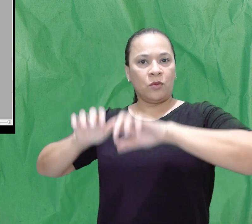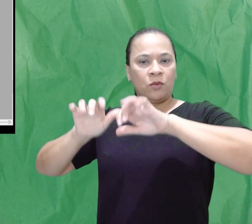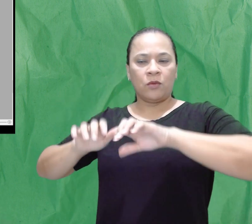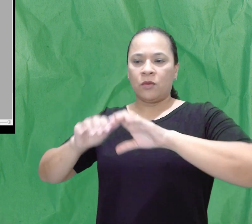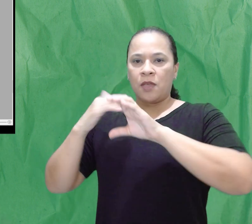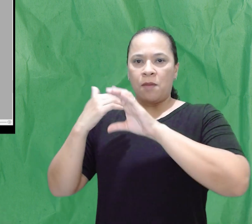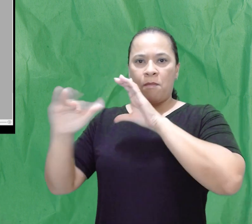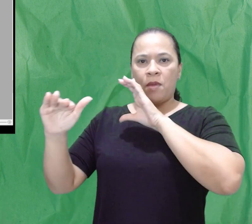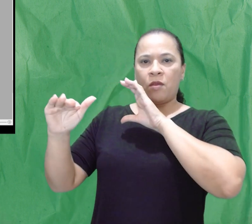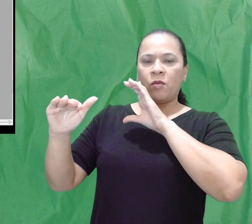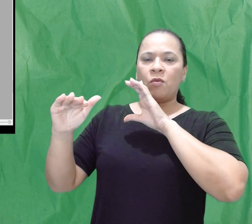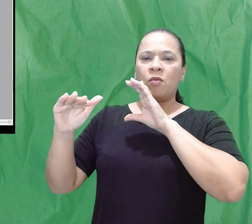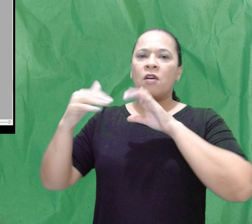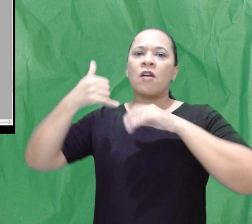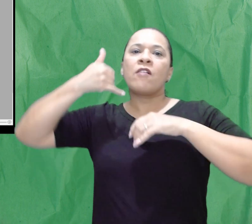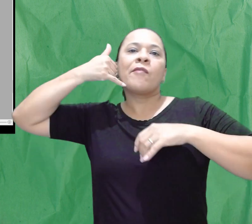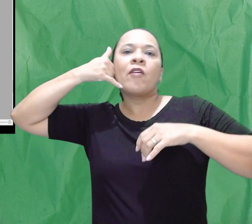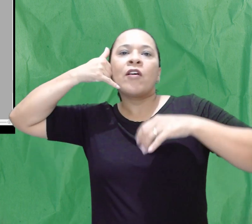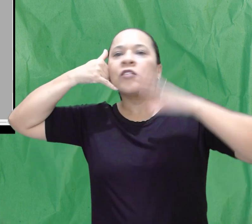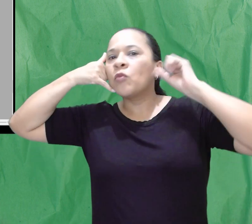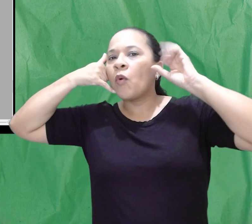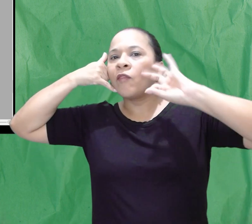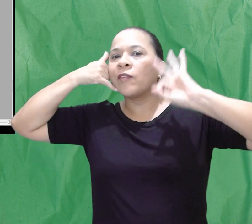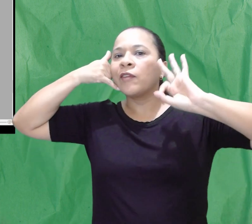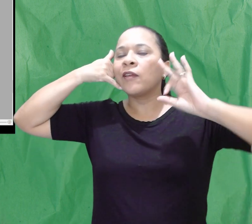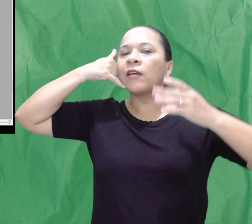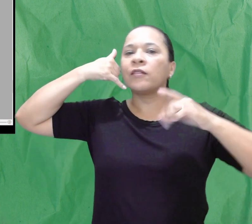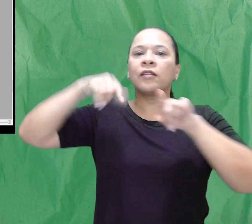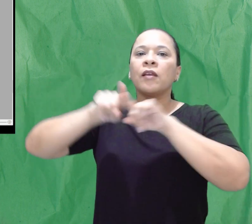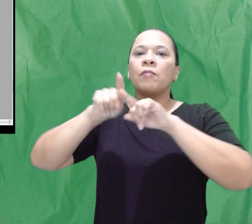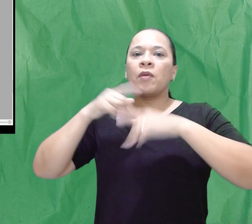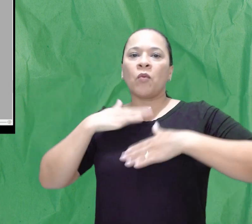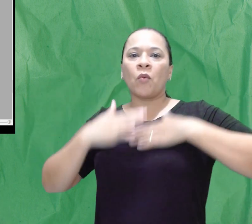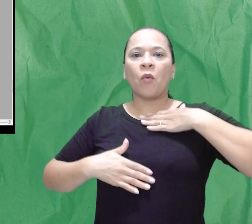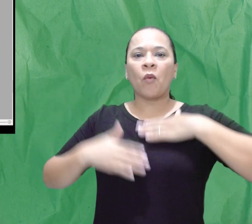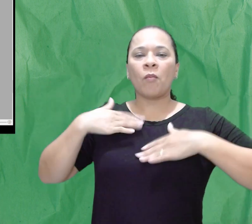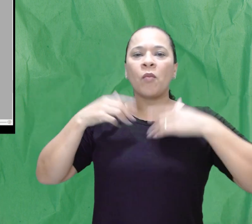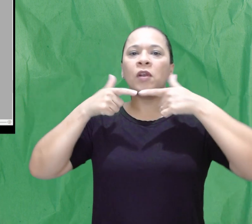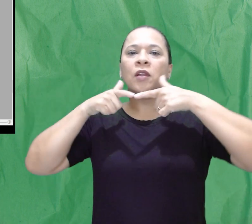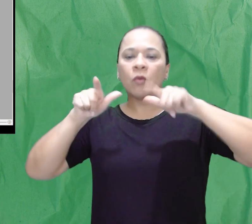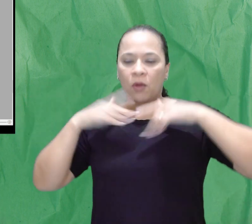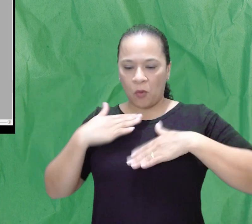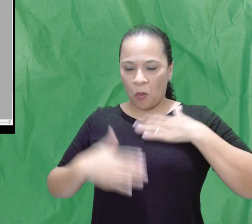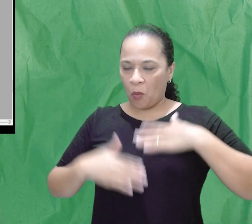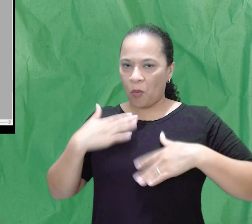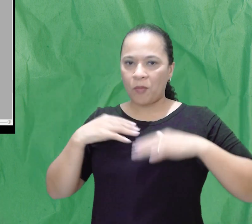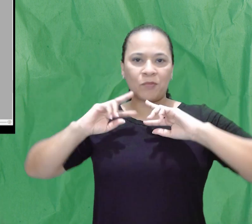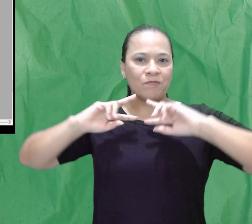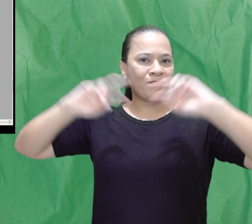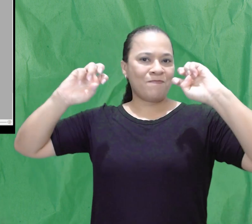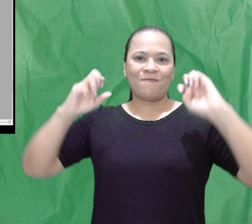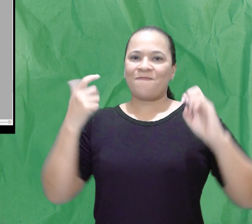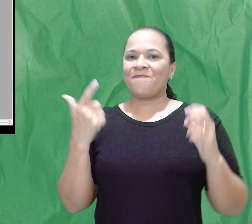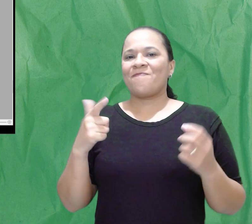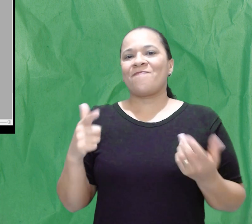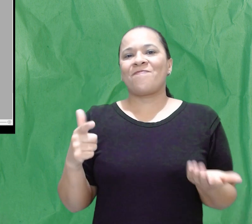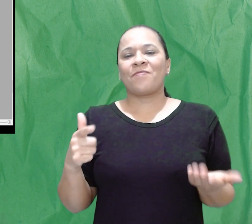perde a linguagem corporal. E por isso, a gente tem que ter muito cuidado